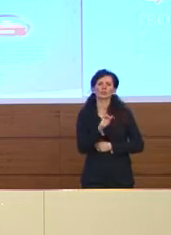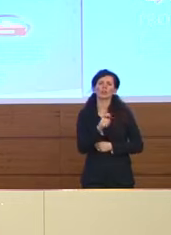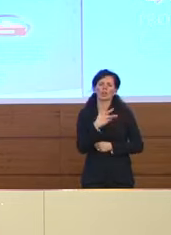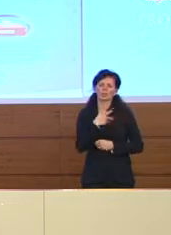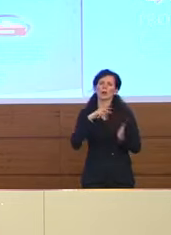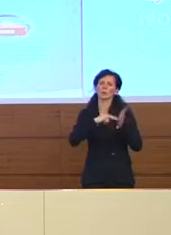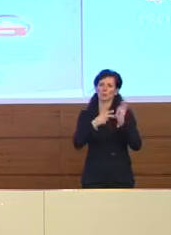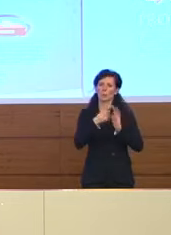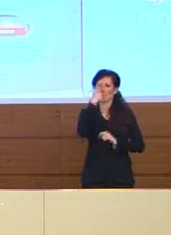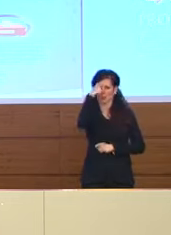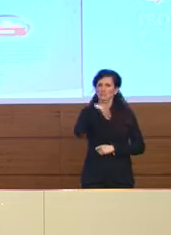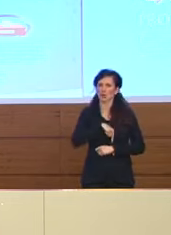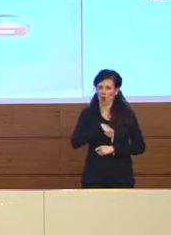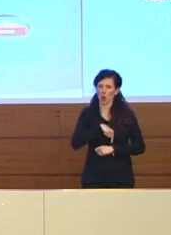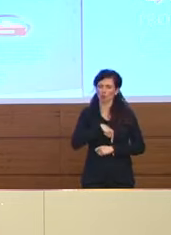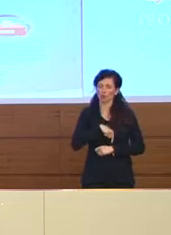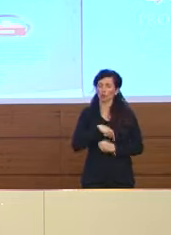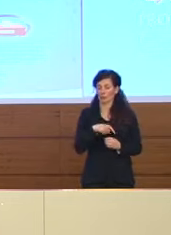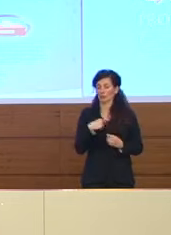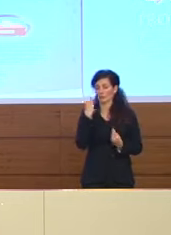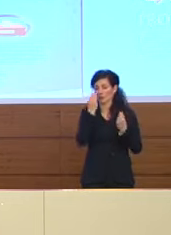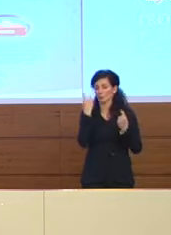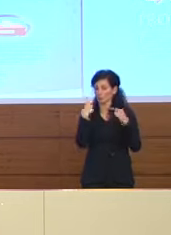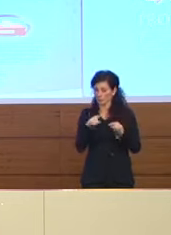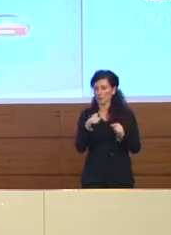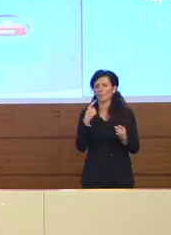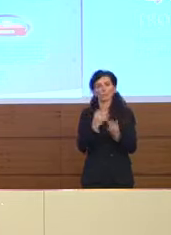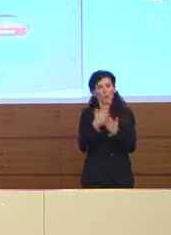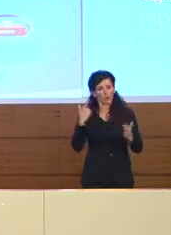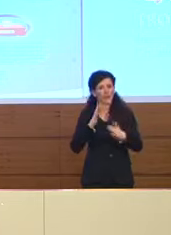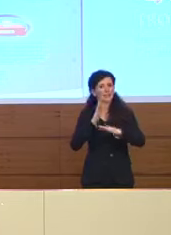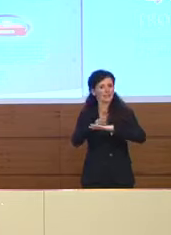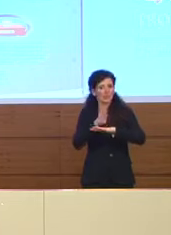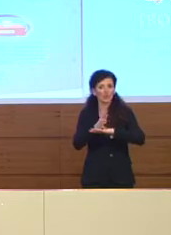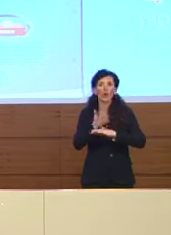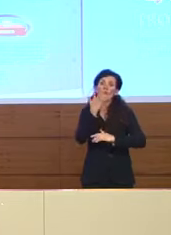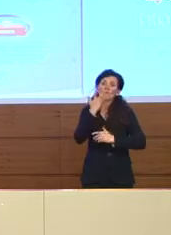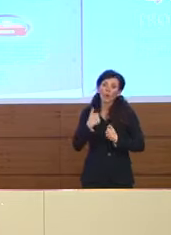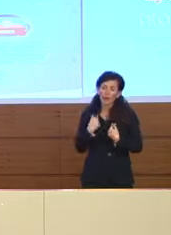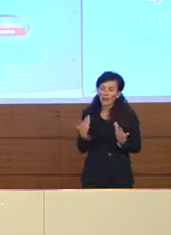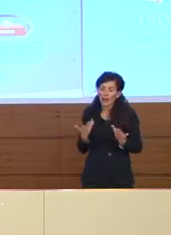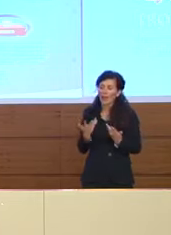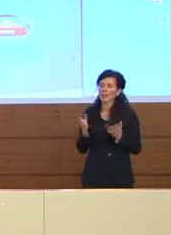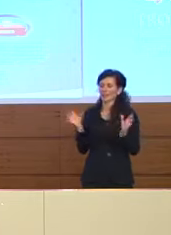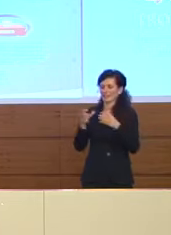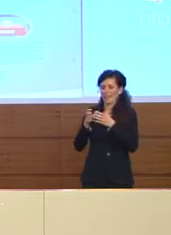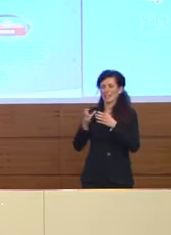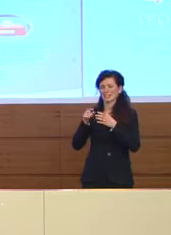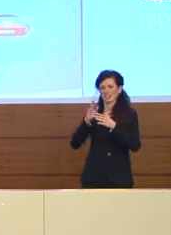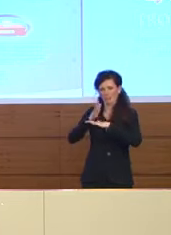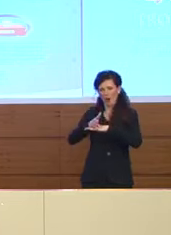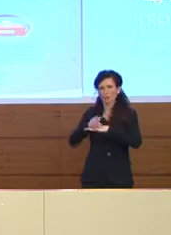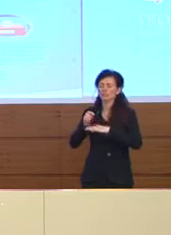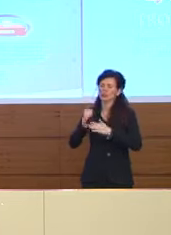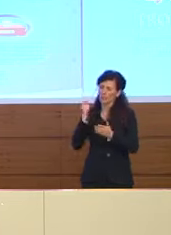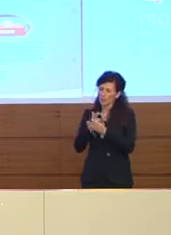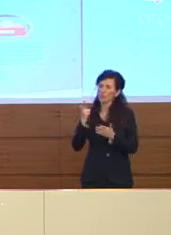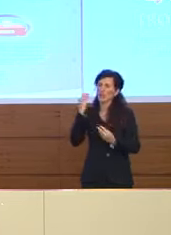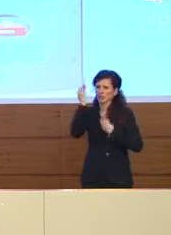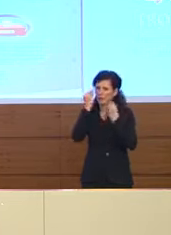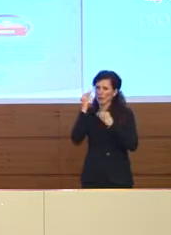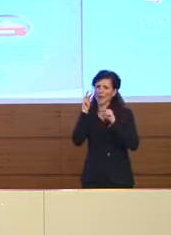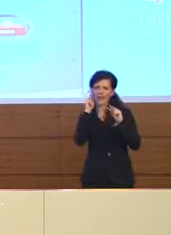vorrei essere confortato che invece all'interno della task force e queste tematiche siano belle come dire pressanti e l'ultima questione